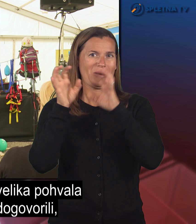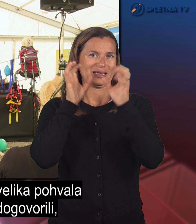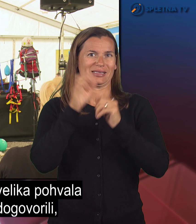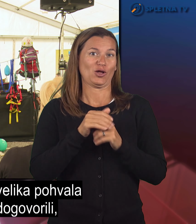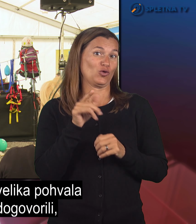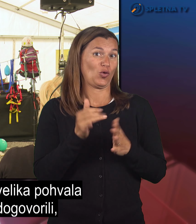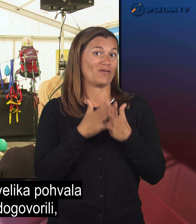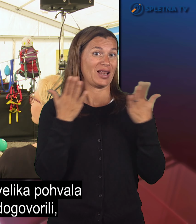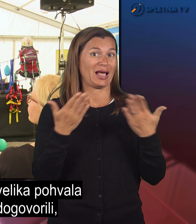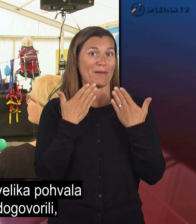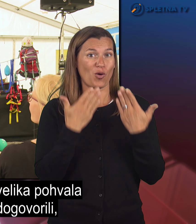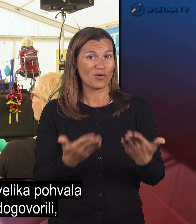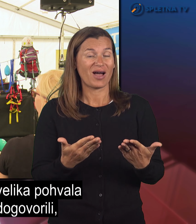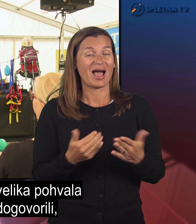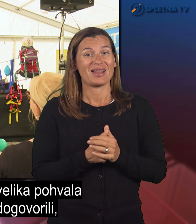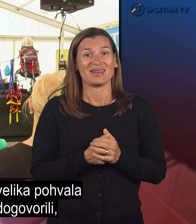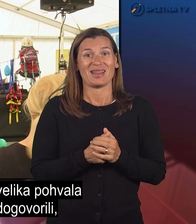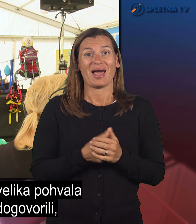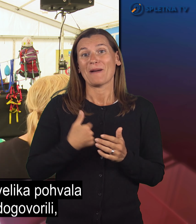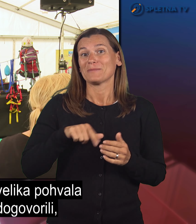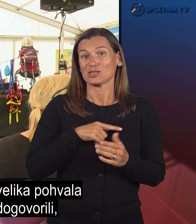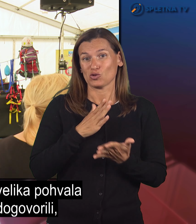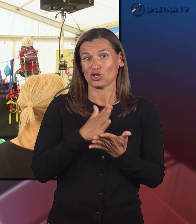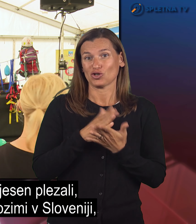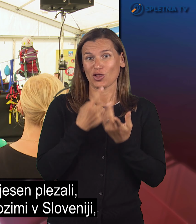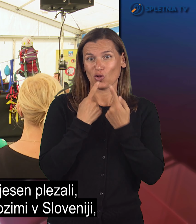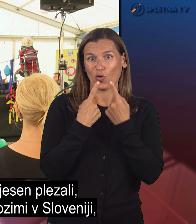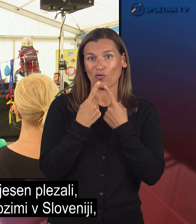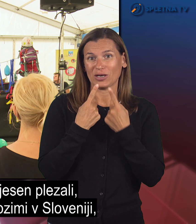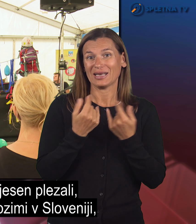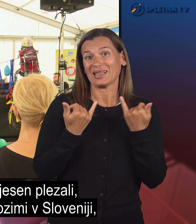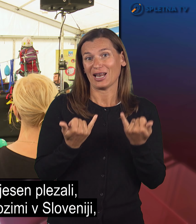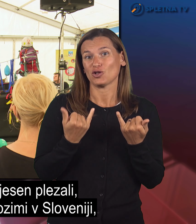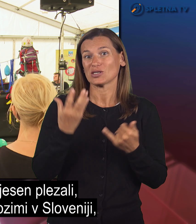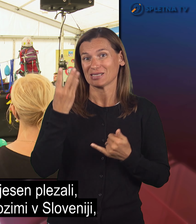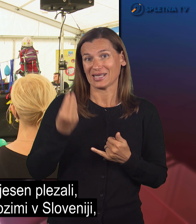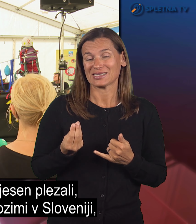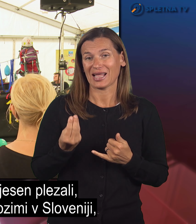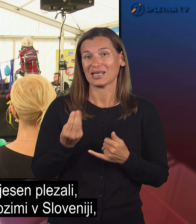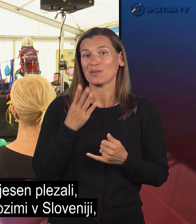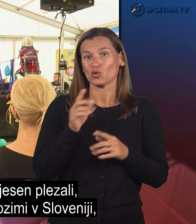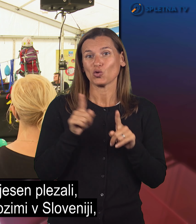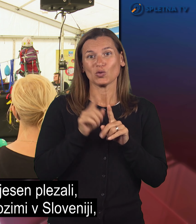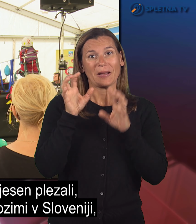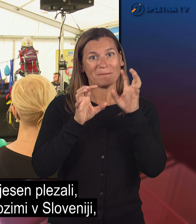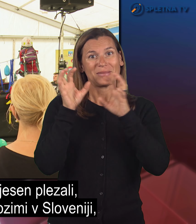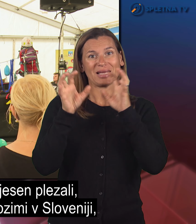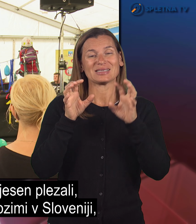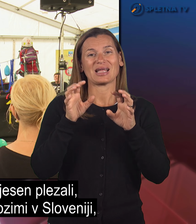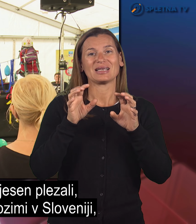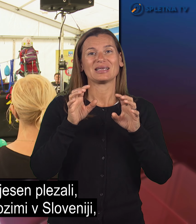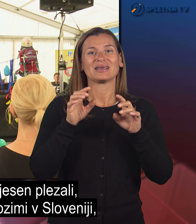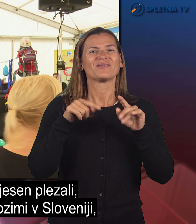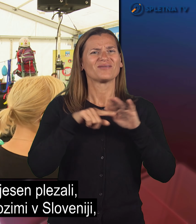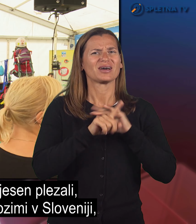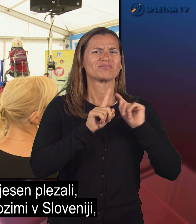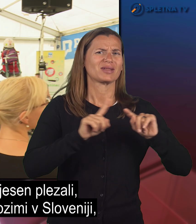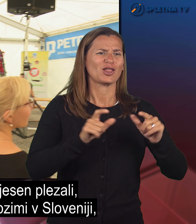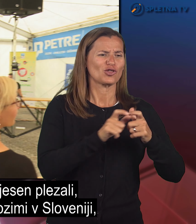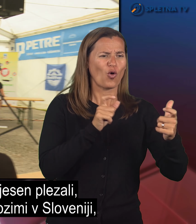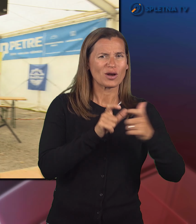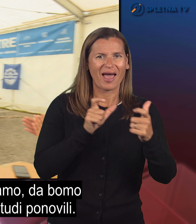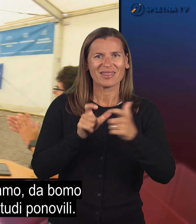velika pohvala. Smo se že dogovorili, da v letošnji jeseni bojo plezali v raznih dvoranah